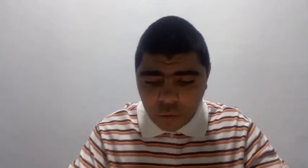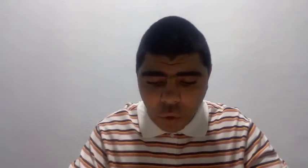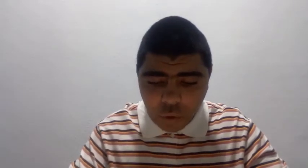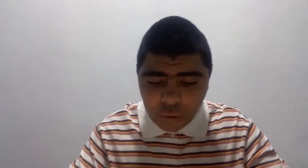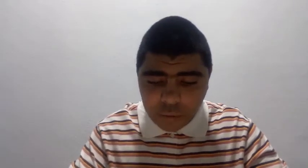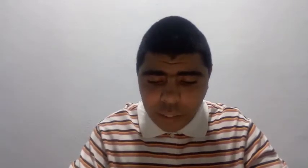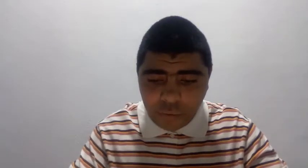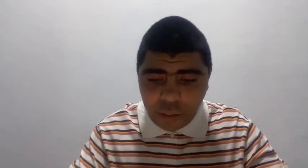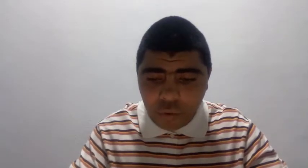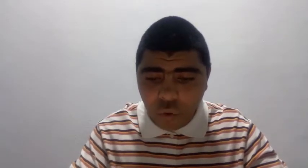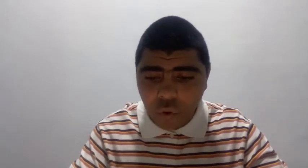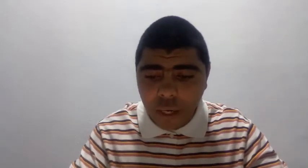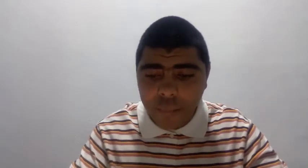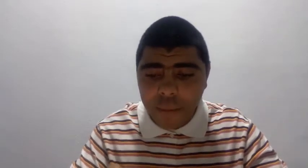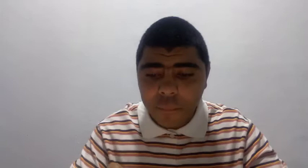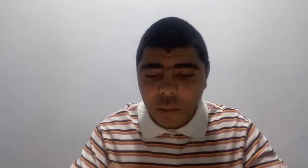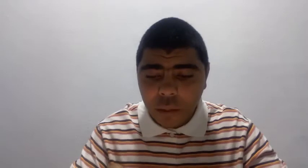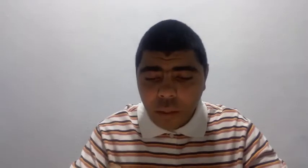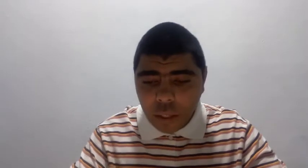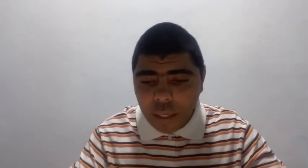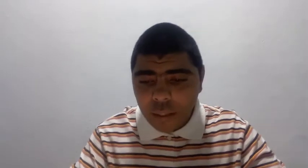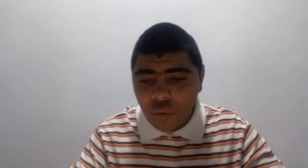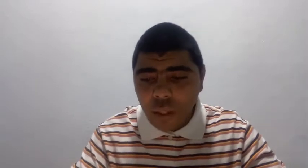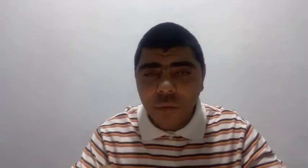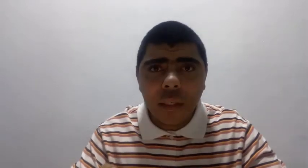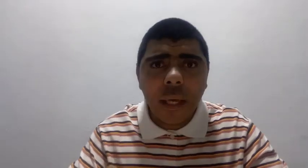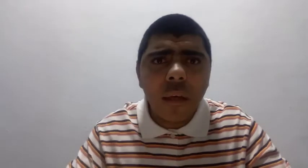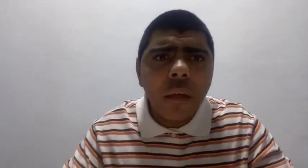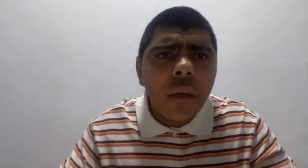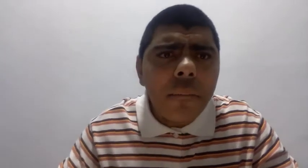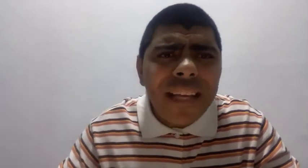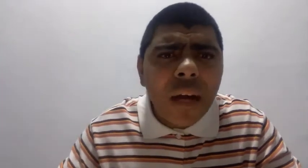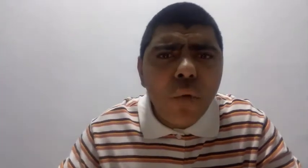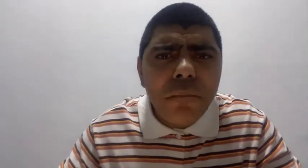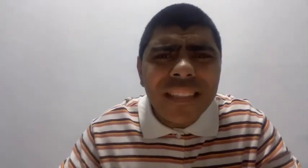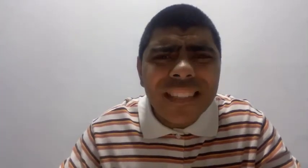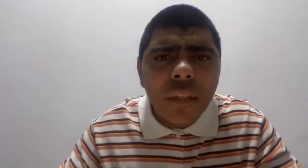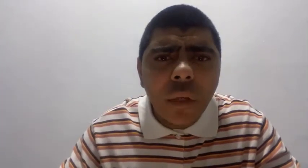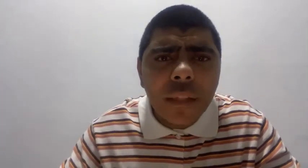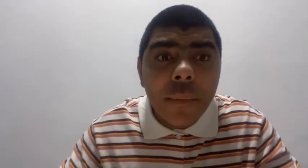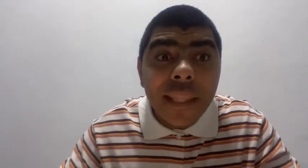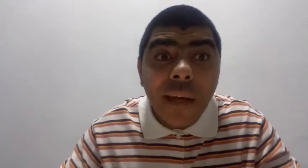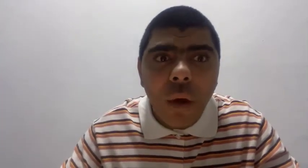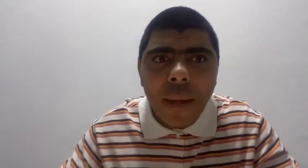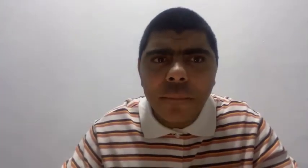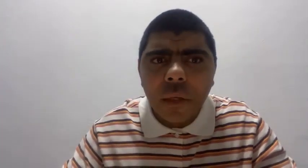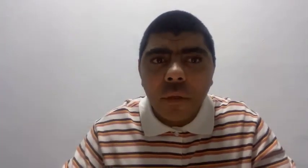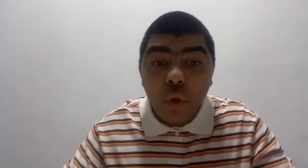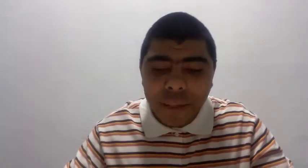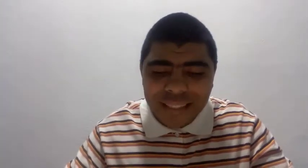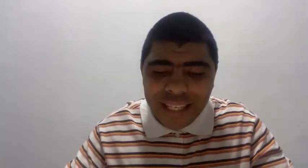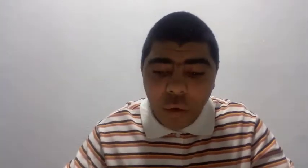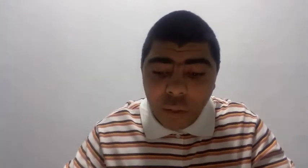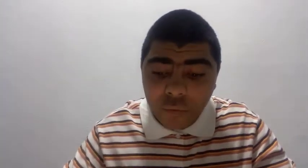Señor de Señores. Amén. Aleluya. Así que vaya compartiendo este video. Amén. Dios bendiga a los que se